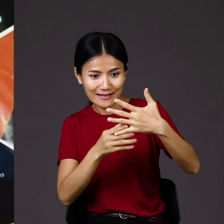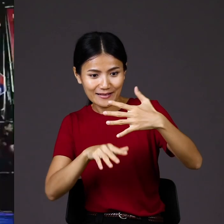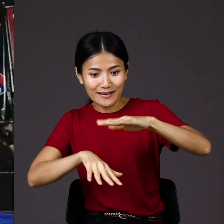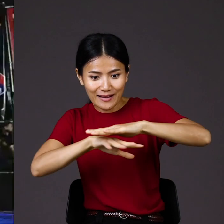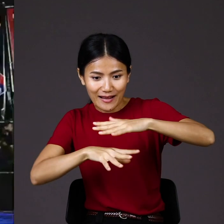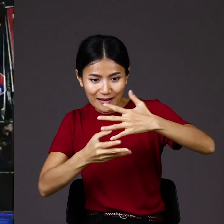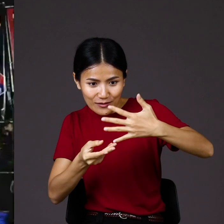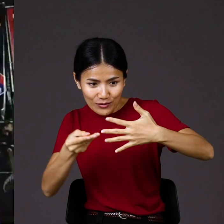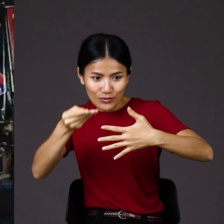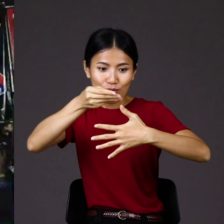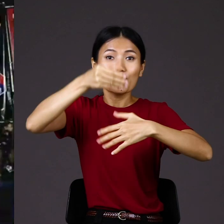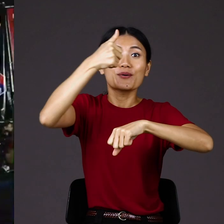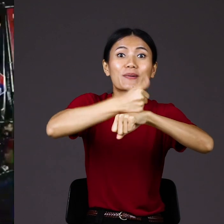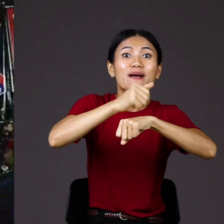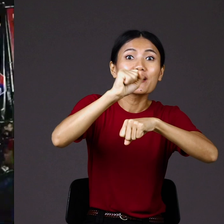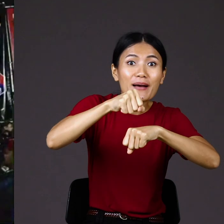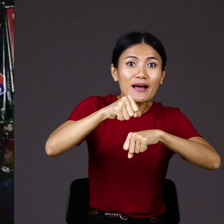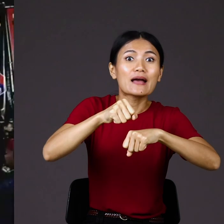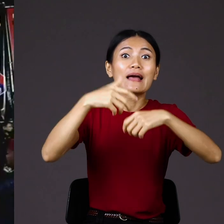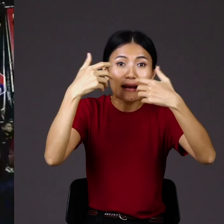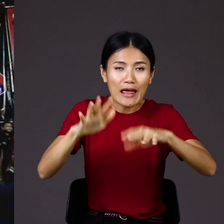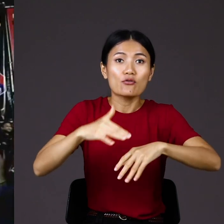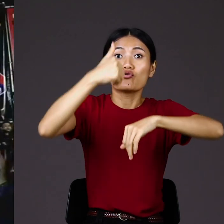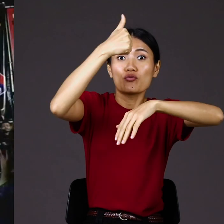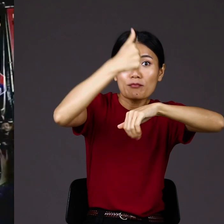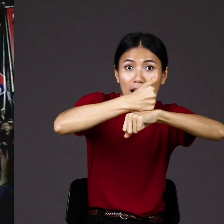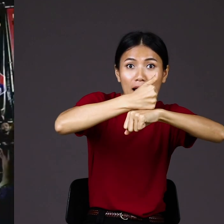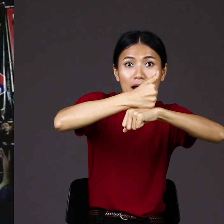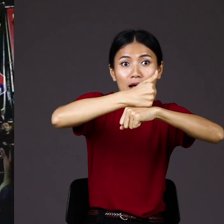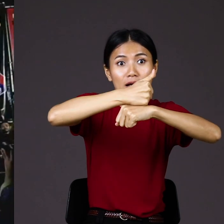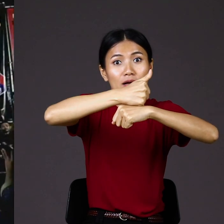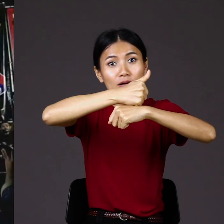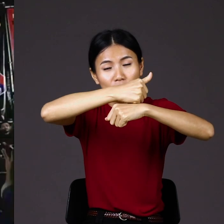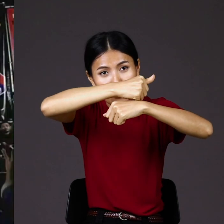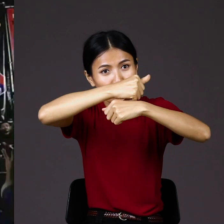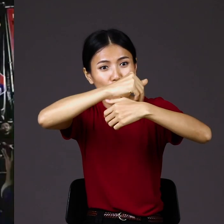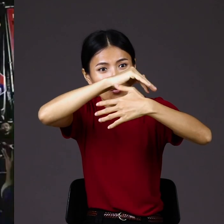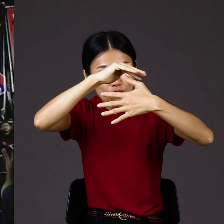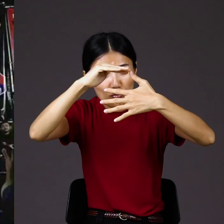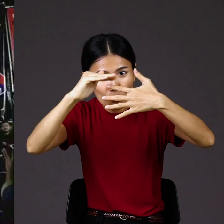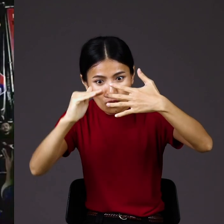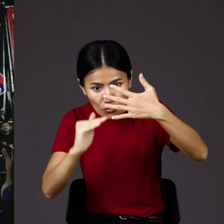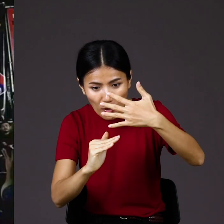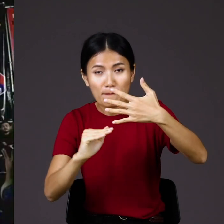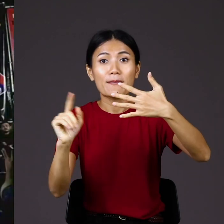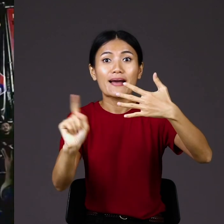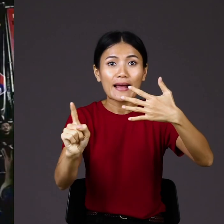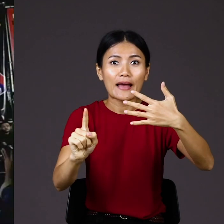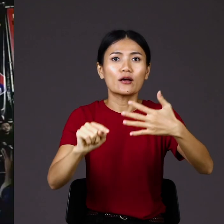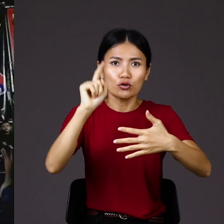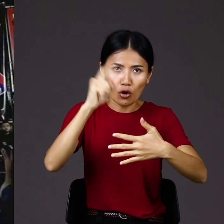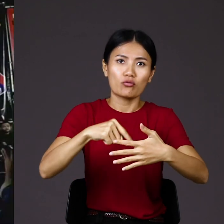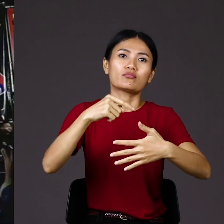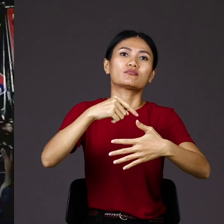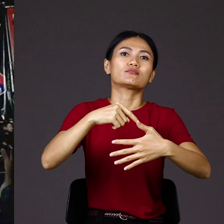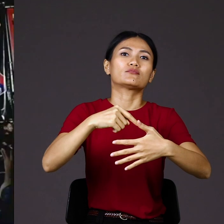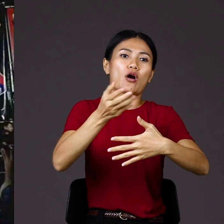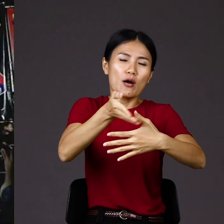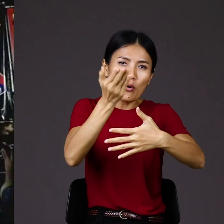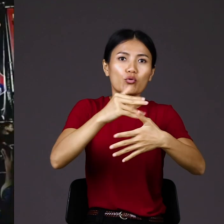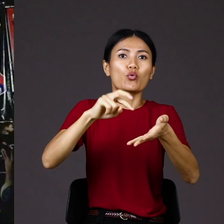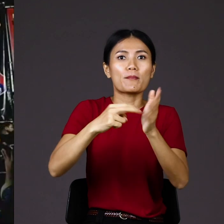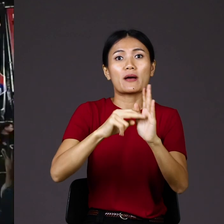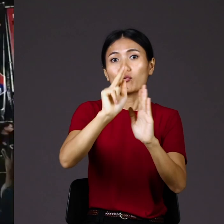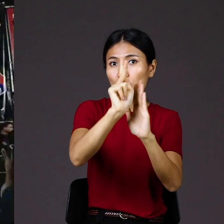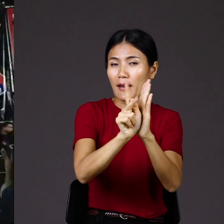บนลงล่างคืออะไรบนลงล่างต้องแก้ไขกฎหมายเอาอำนาจและงบประ